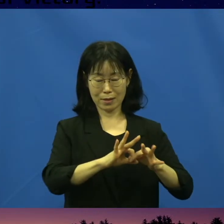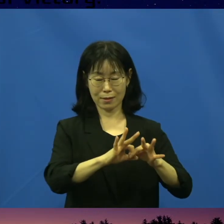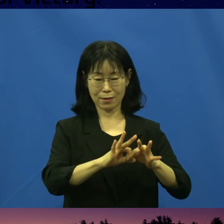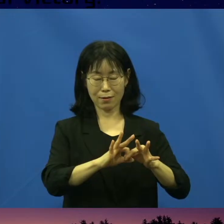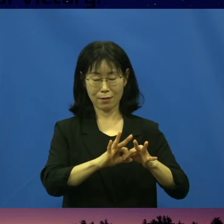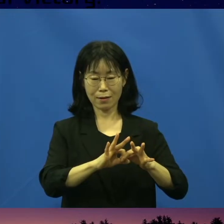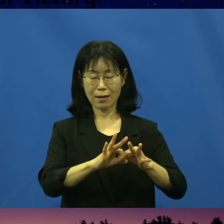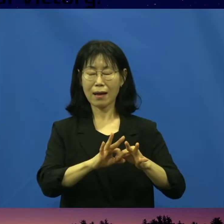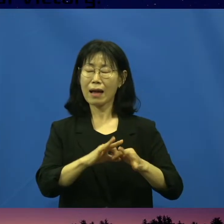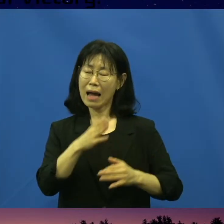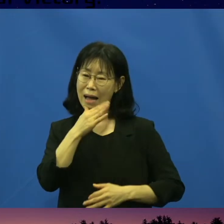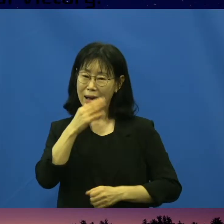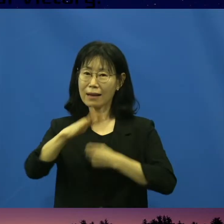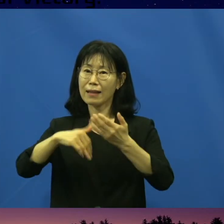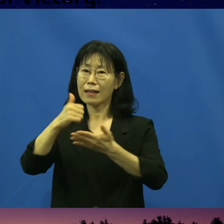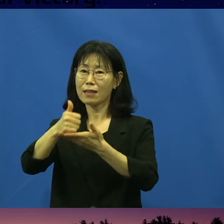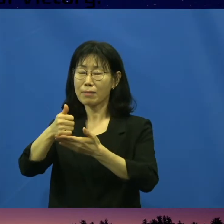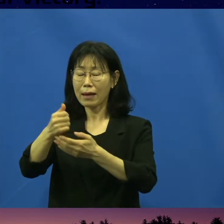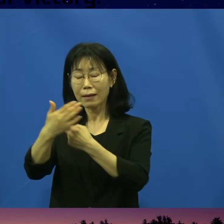역사하십니다.